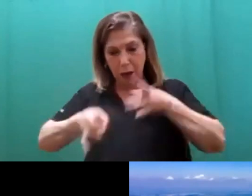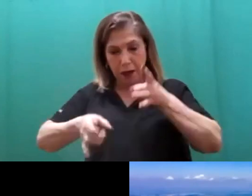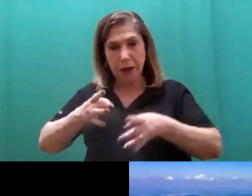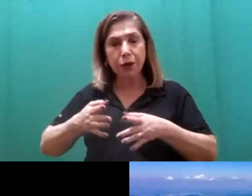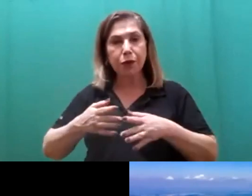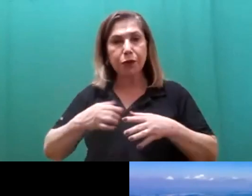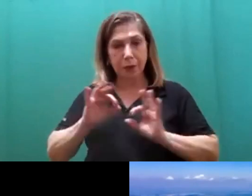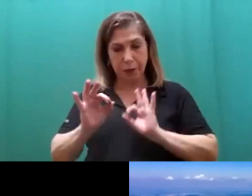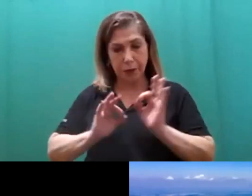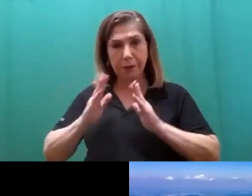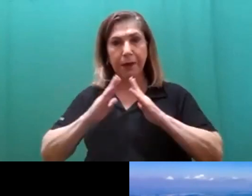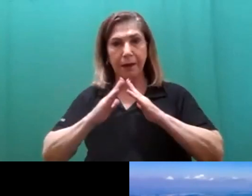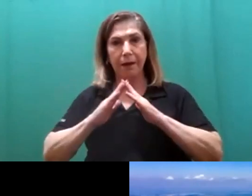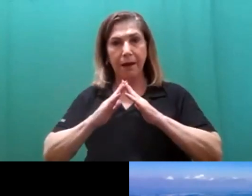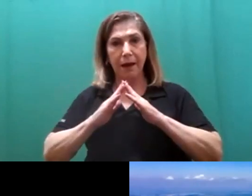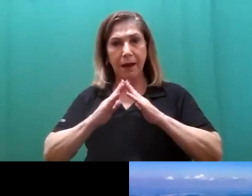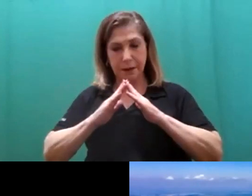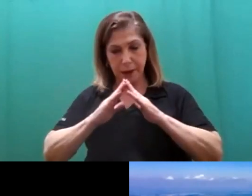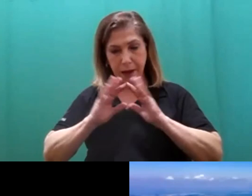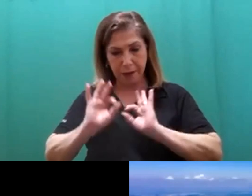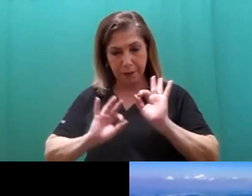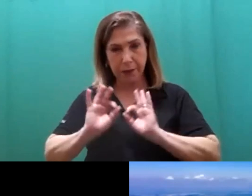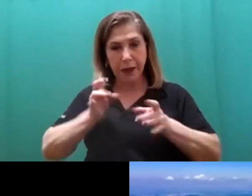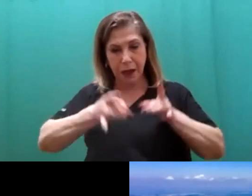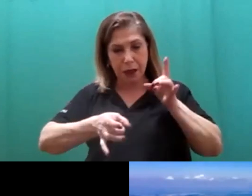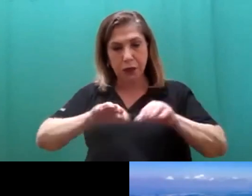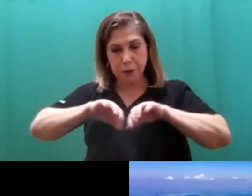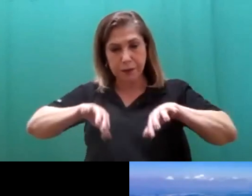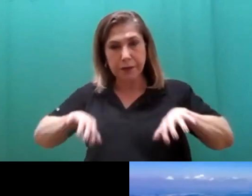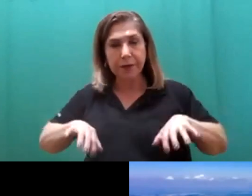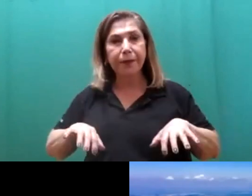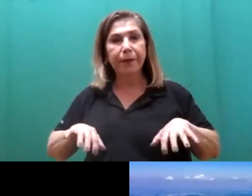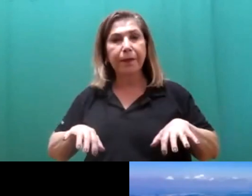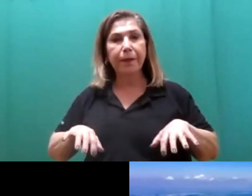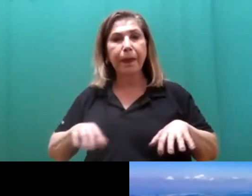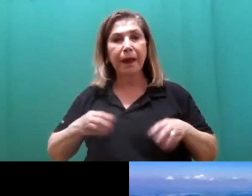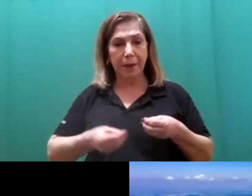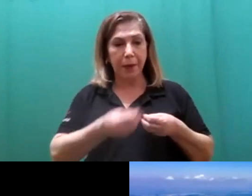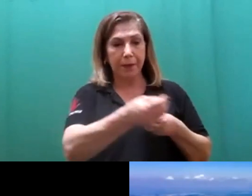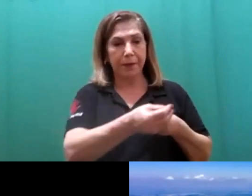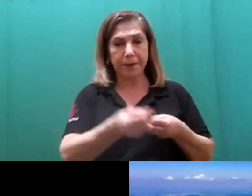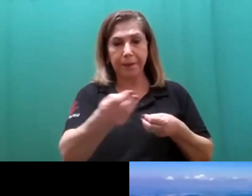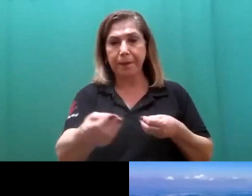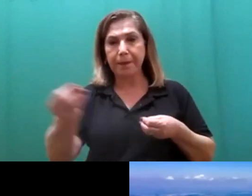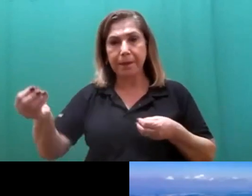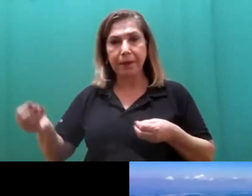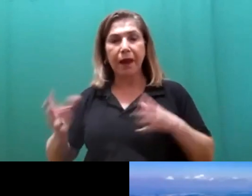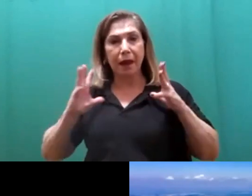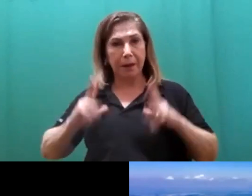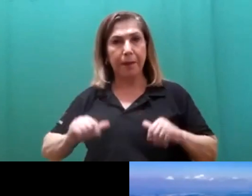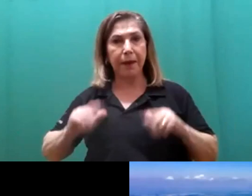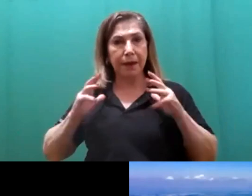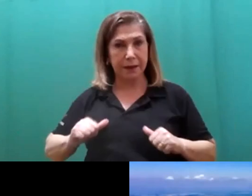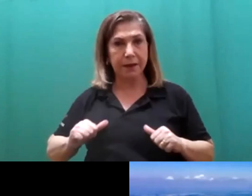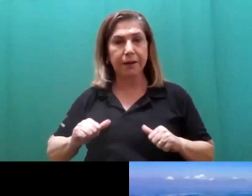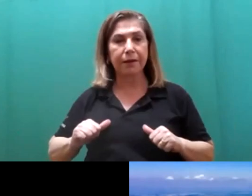né, na sua própria casa, na sua própria residência, e aí isso é distribuído no sistema de limpezas e de